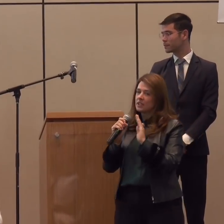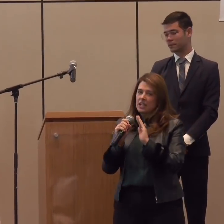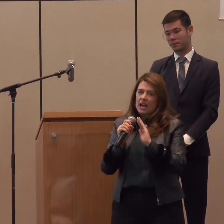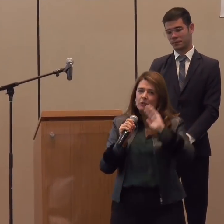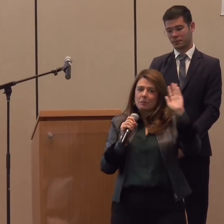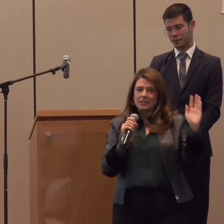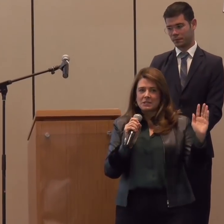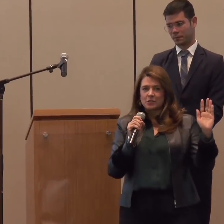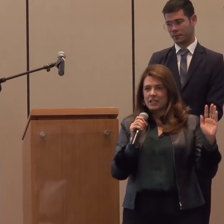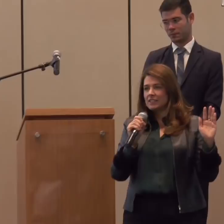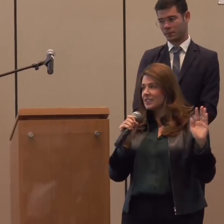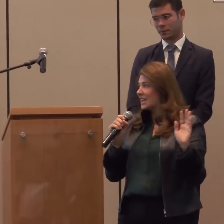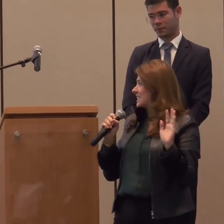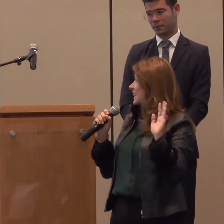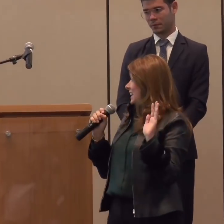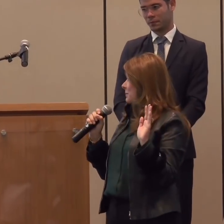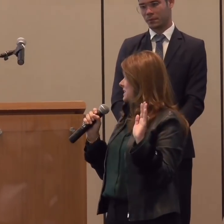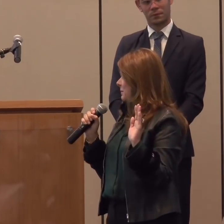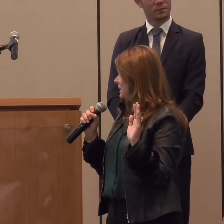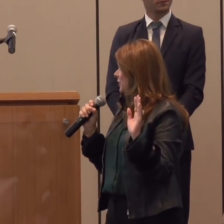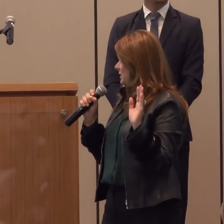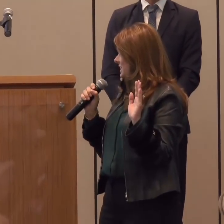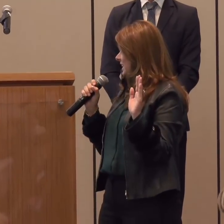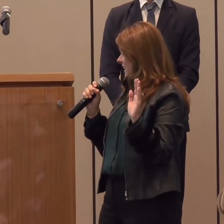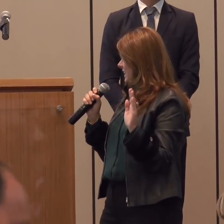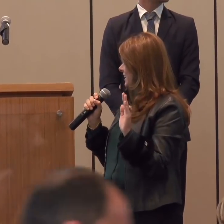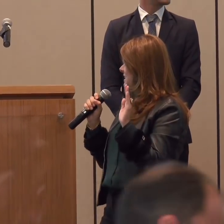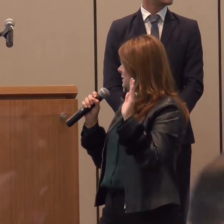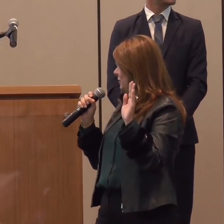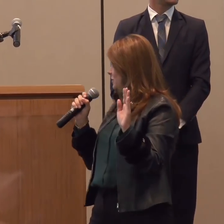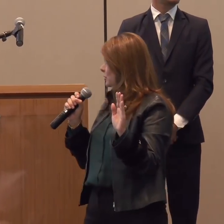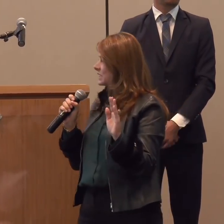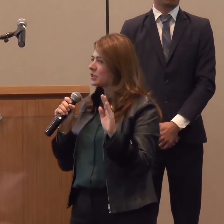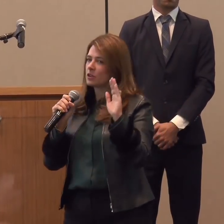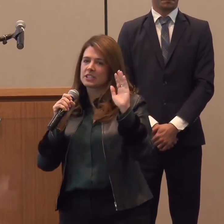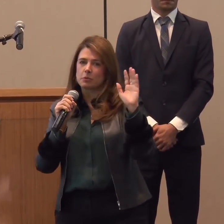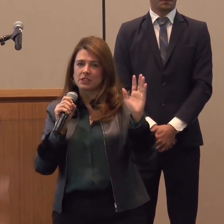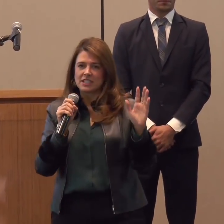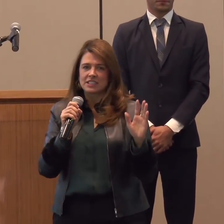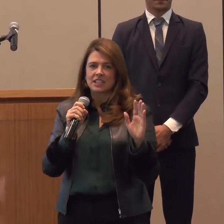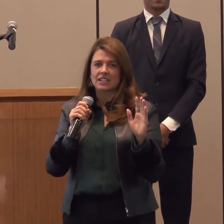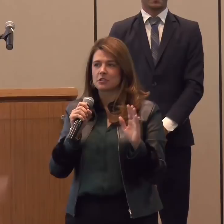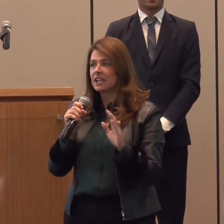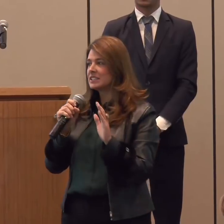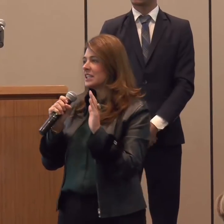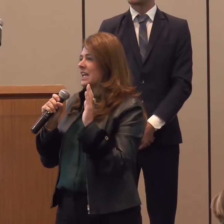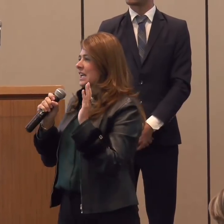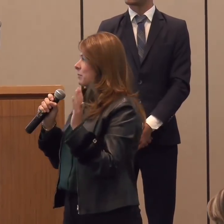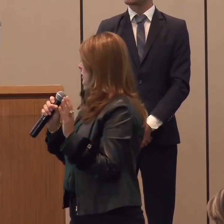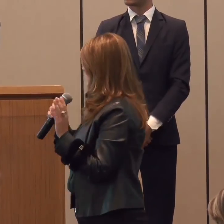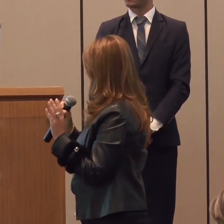sencillo hay una parte misional que se encarga precisamente de todas esas estrategias de crecimiento de exportaciones políticas internacionales